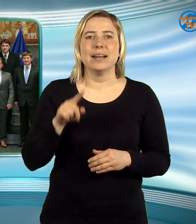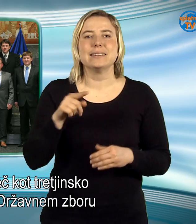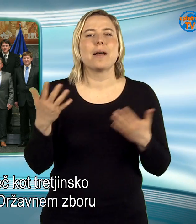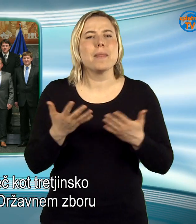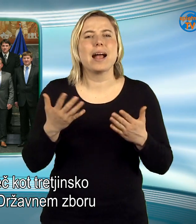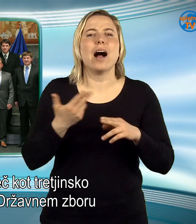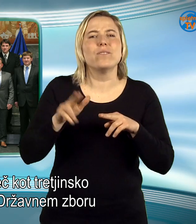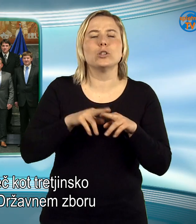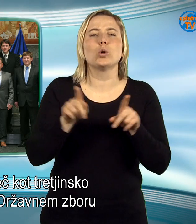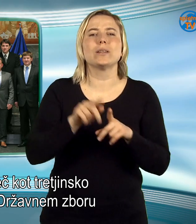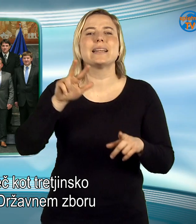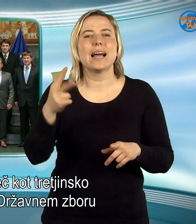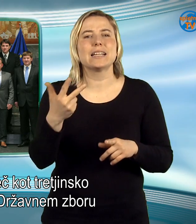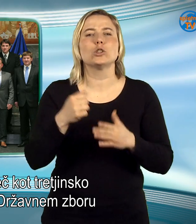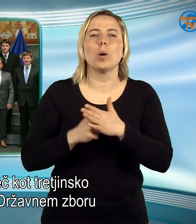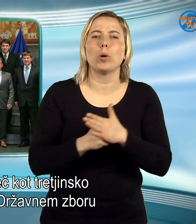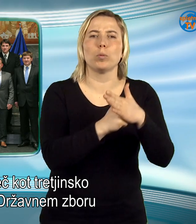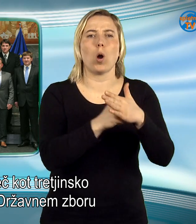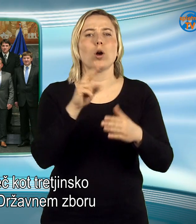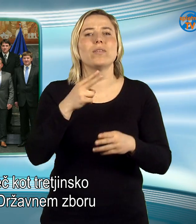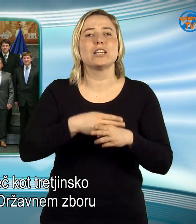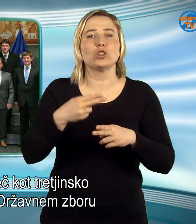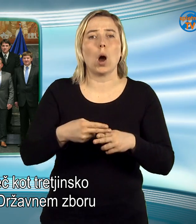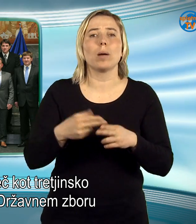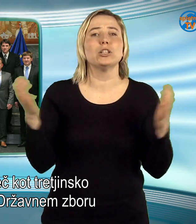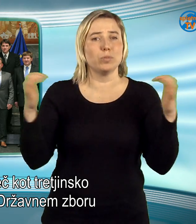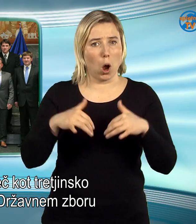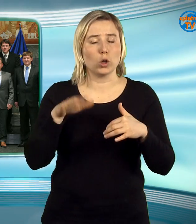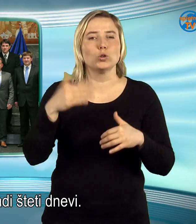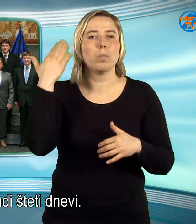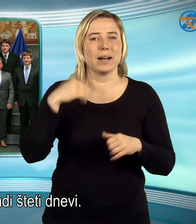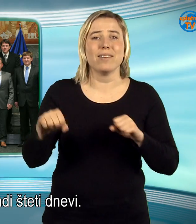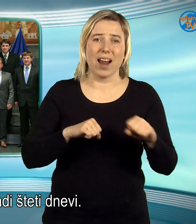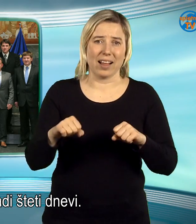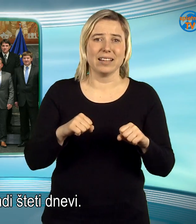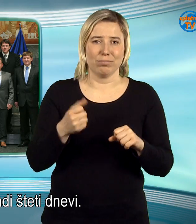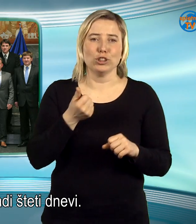Z nekaj več kot tretjinsko podporo v državnem zboru so bili vladi šteti dnevi.